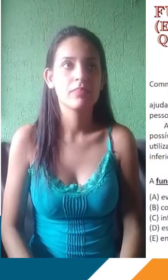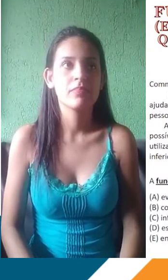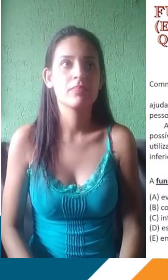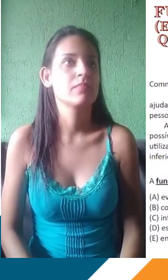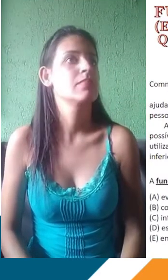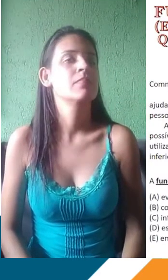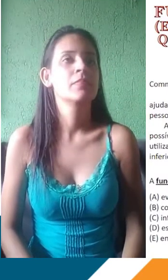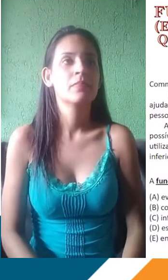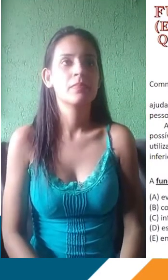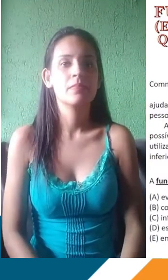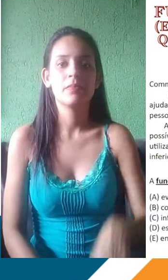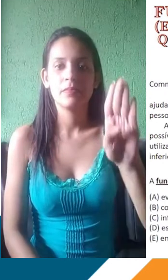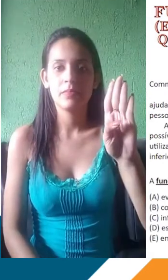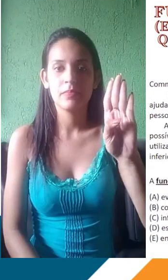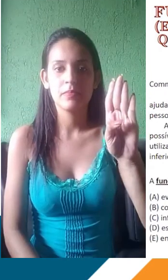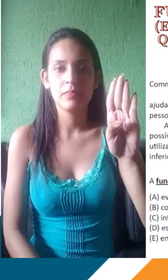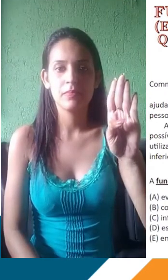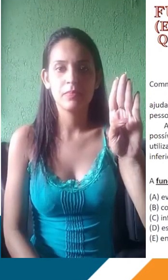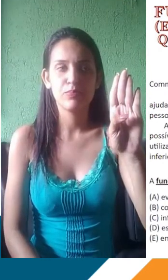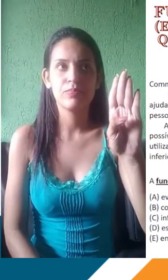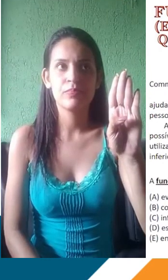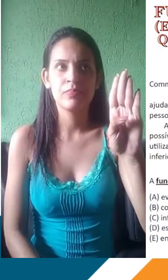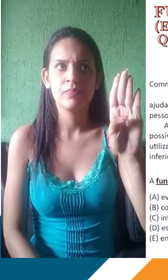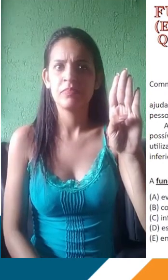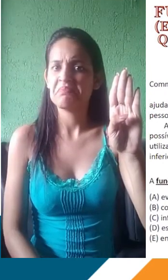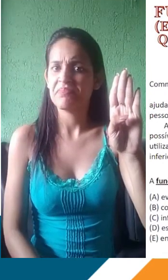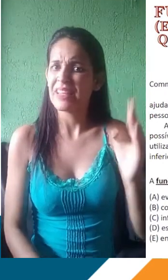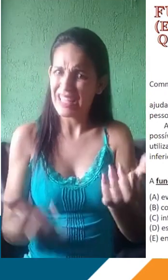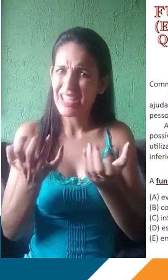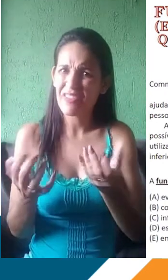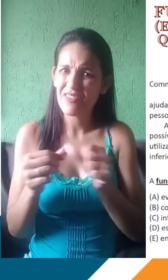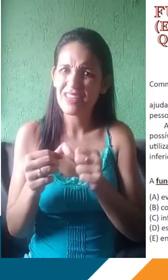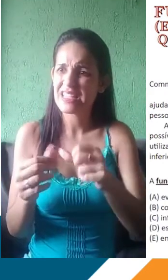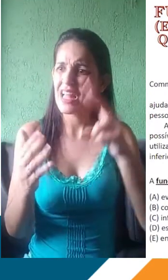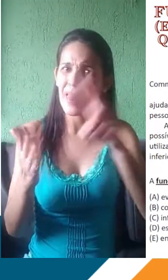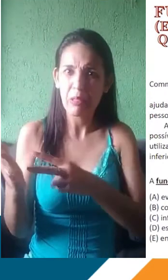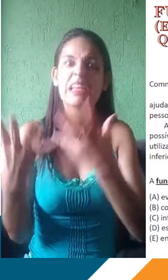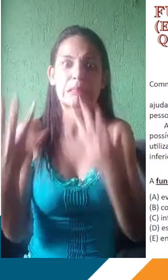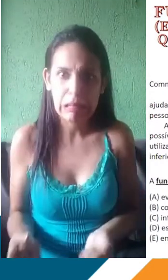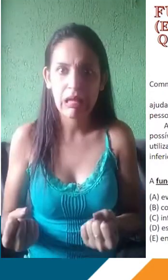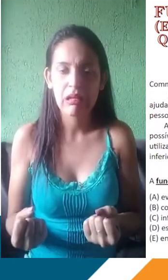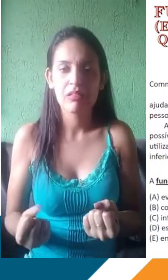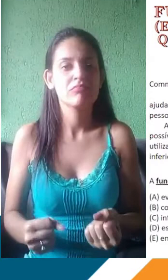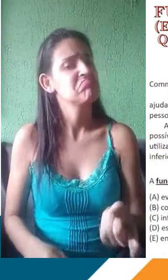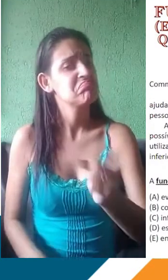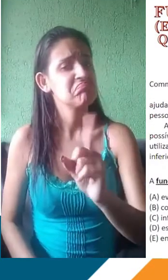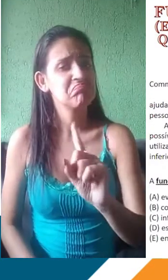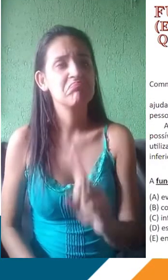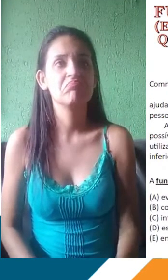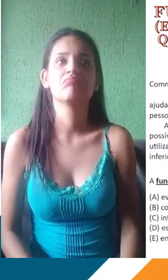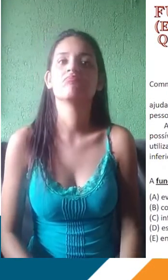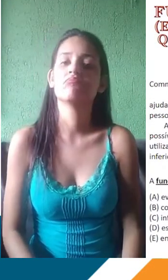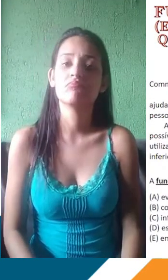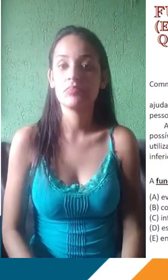e não é o que temos aqui. Letra B, convencer o leitor. Também não é uma característica primordial da função